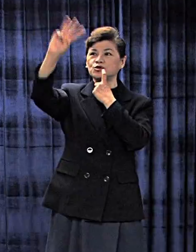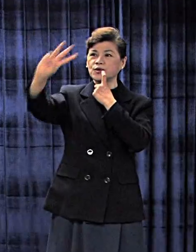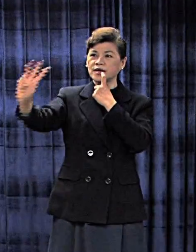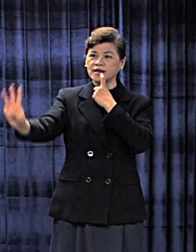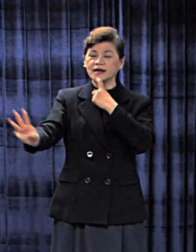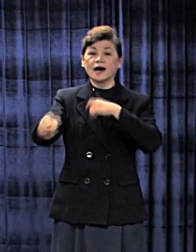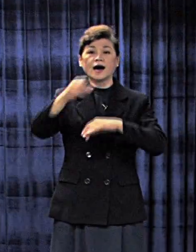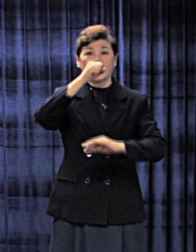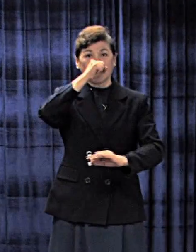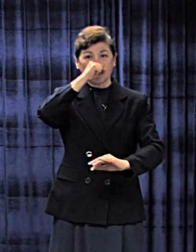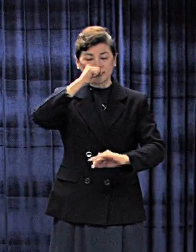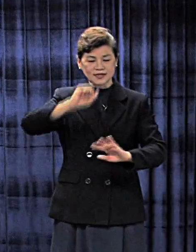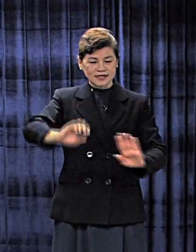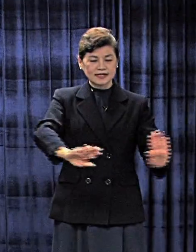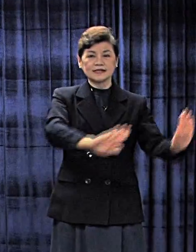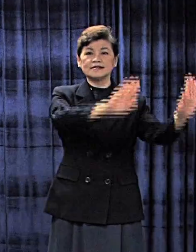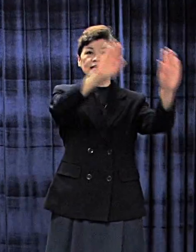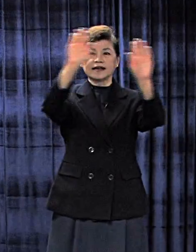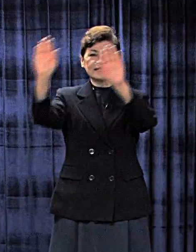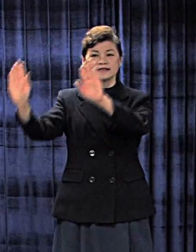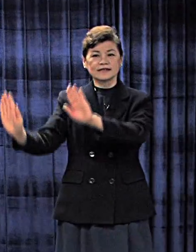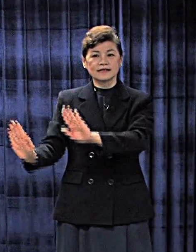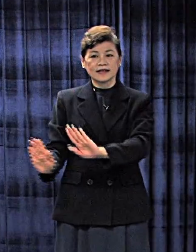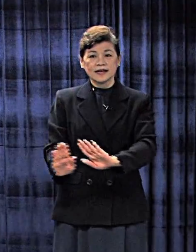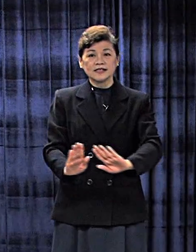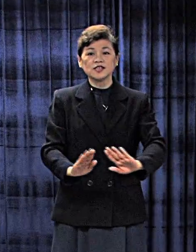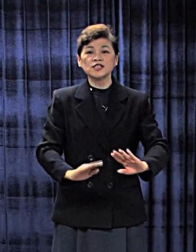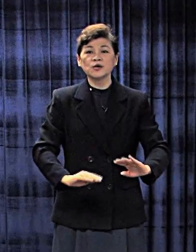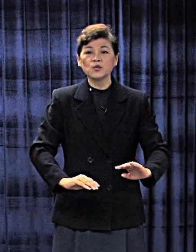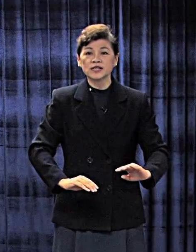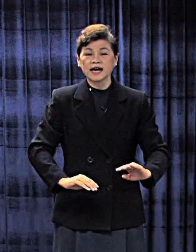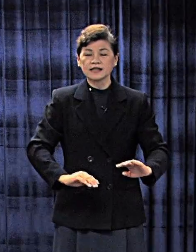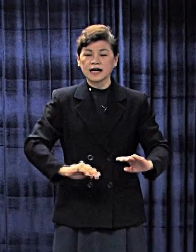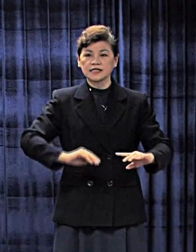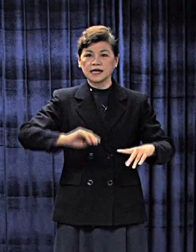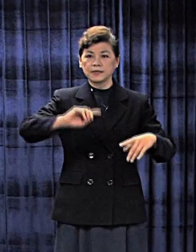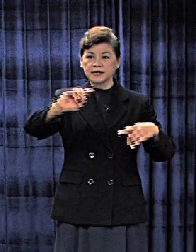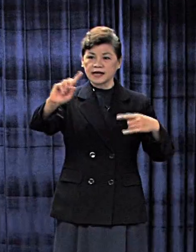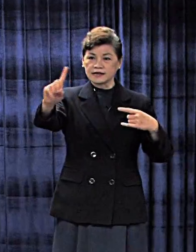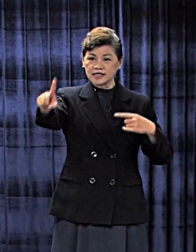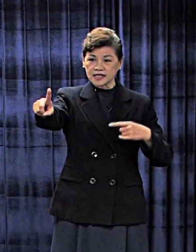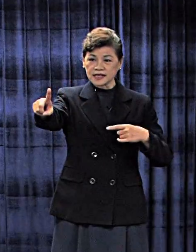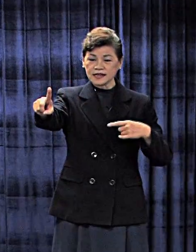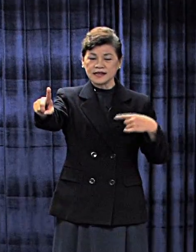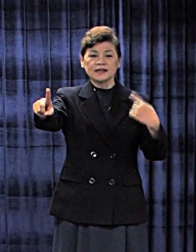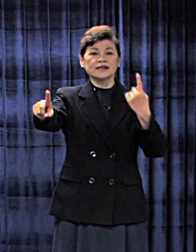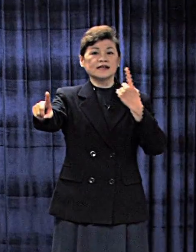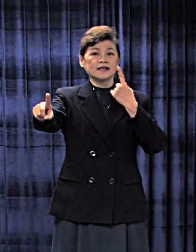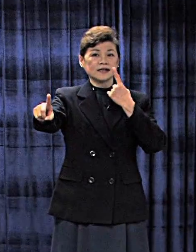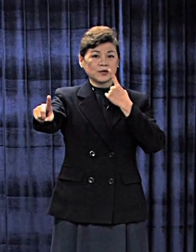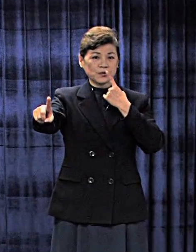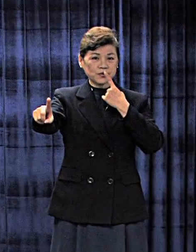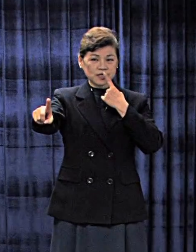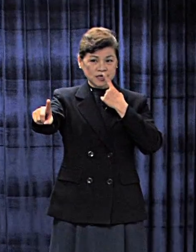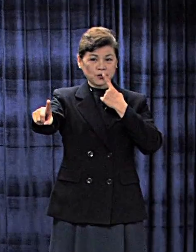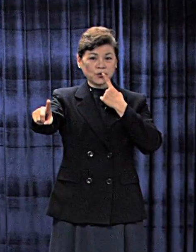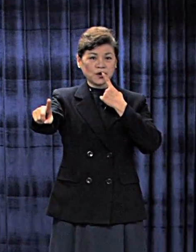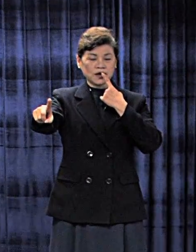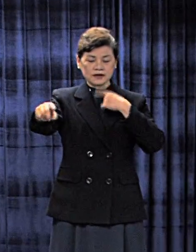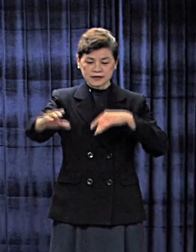水好自然。你捡我拿，大家搬来。你捡我